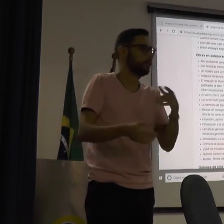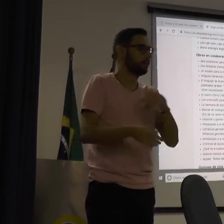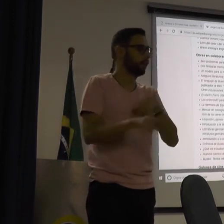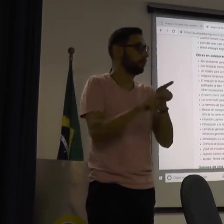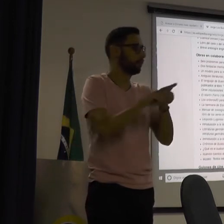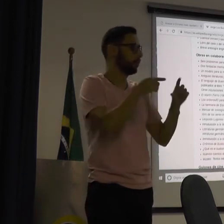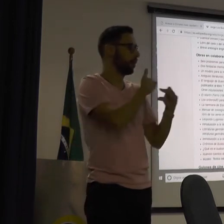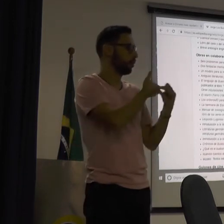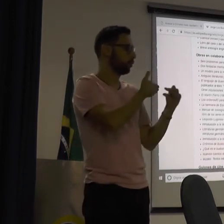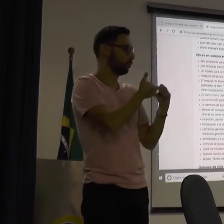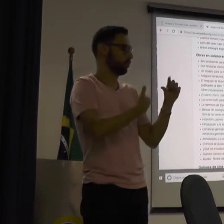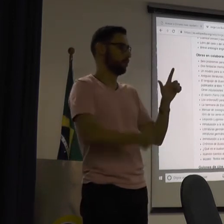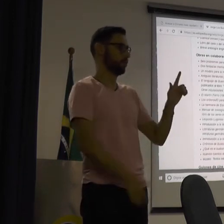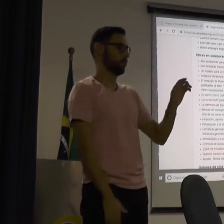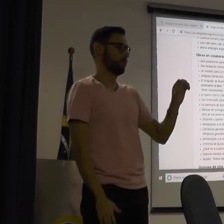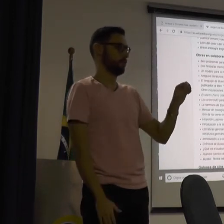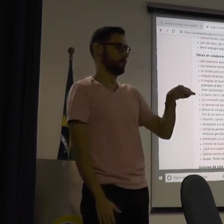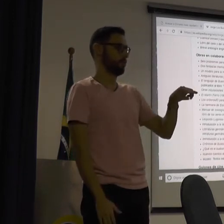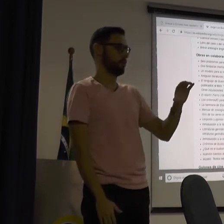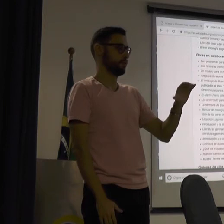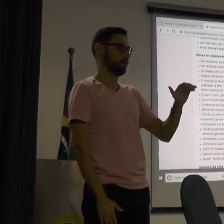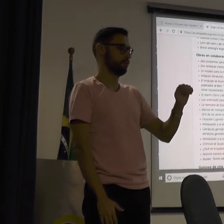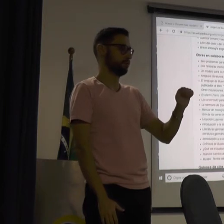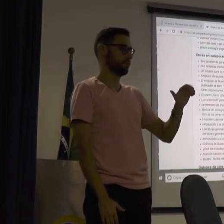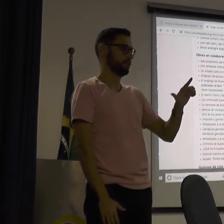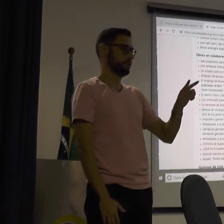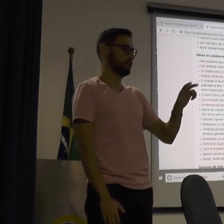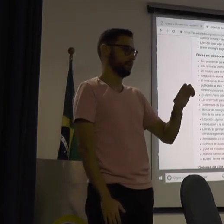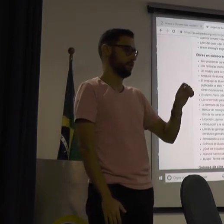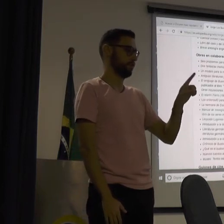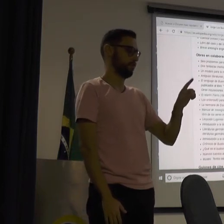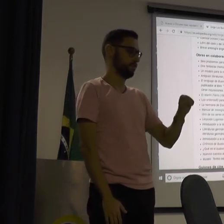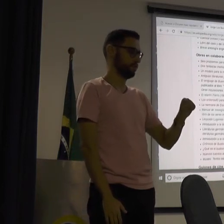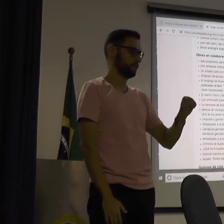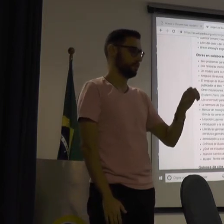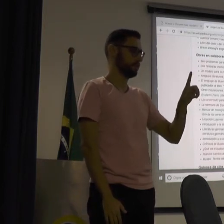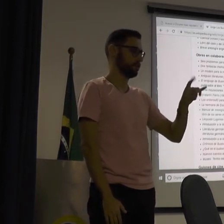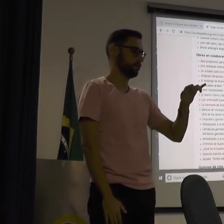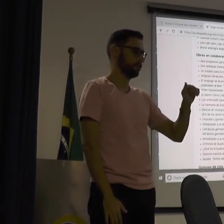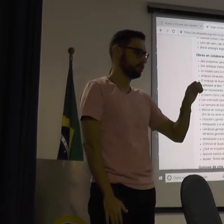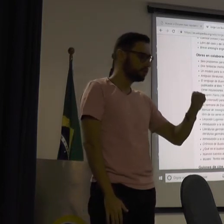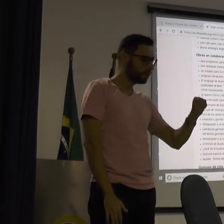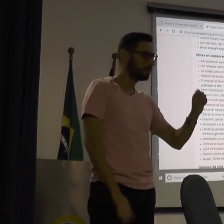Gonçalves Dias. Você lembra? Ele tinha uma memória fantástica. Você lembra aquele